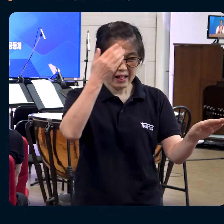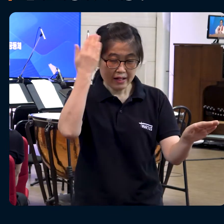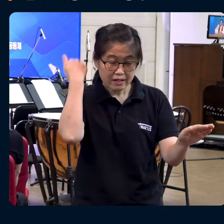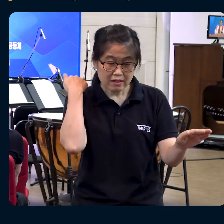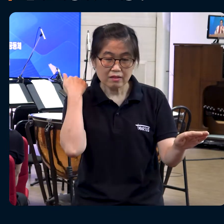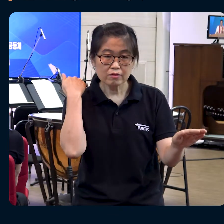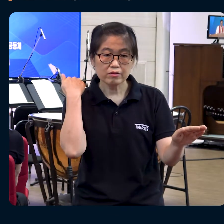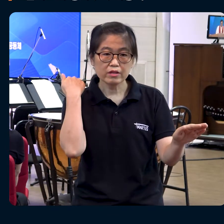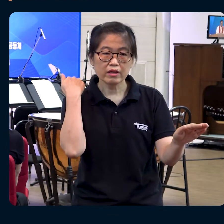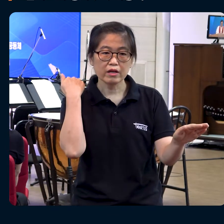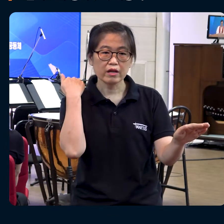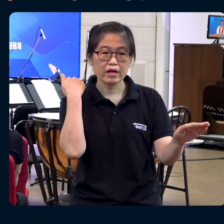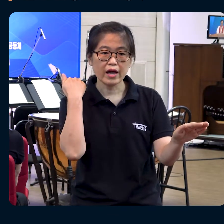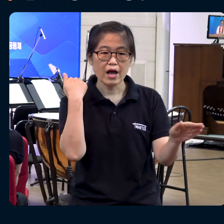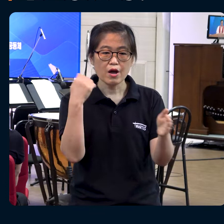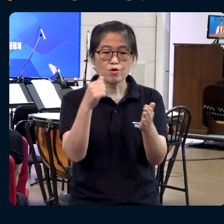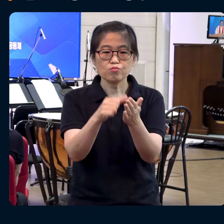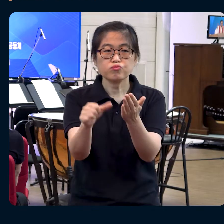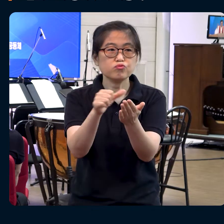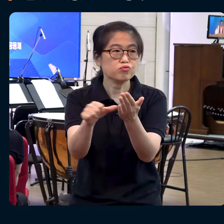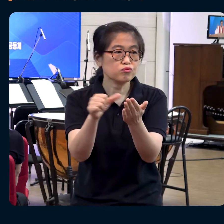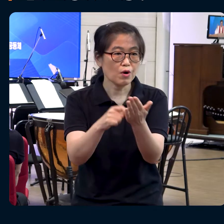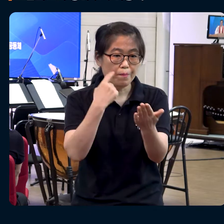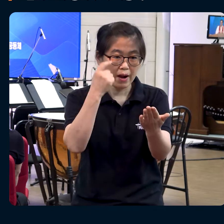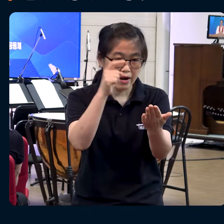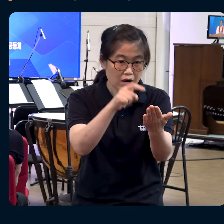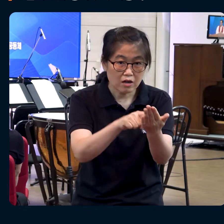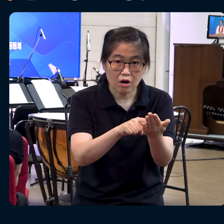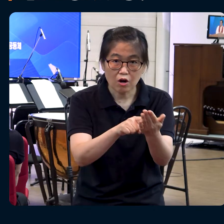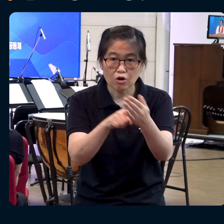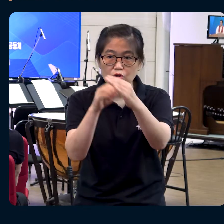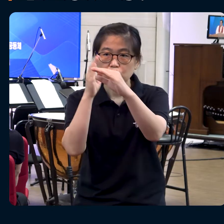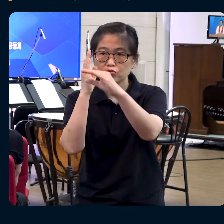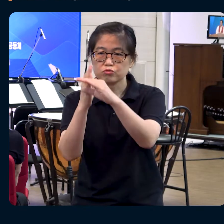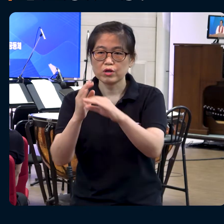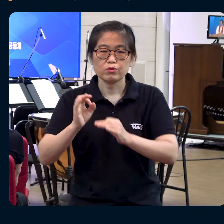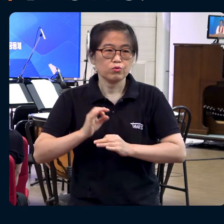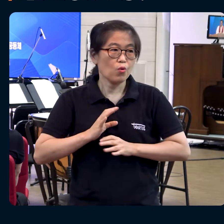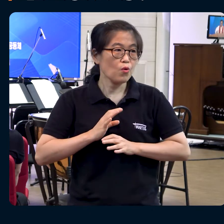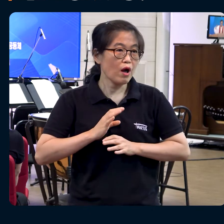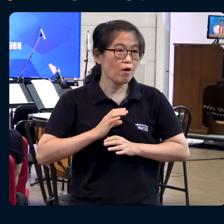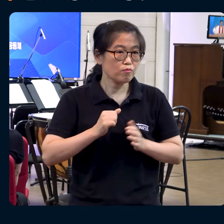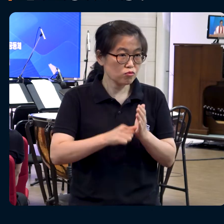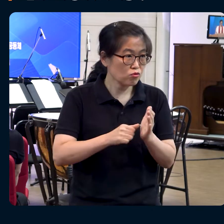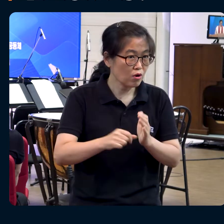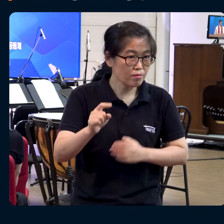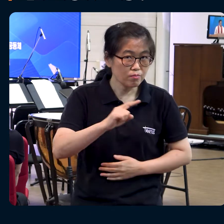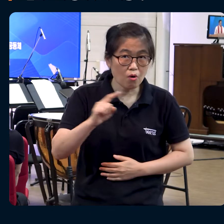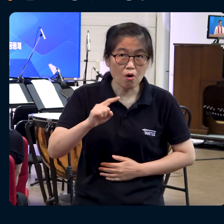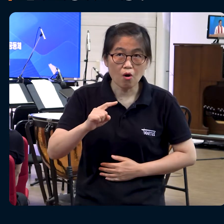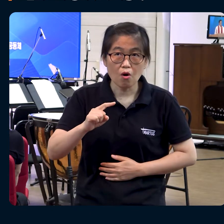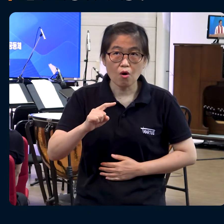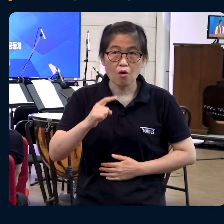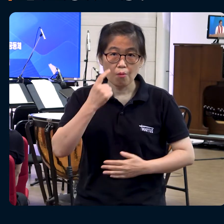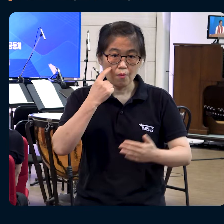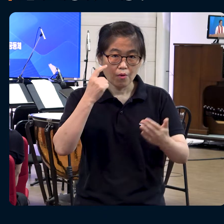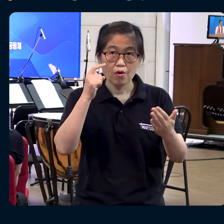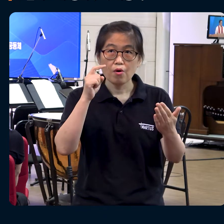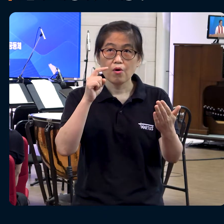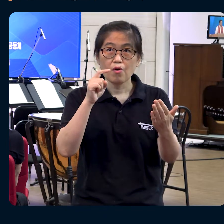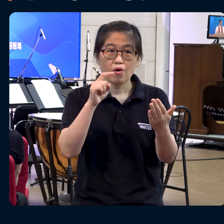아시리아의 그 유적 발굴을 쭉 하는 가운데 거기서 굉장히 놀라운 걸 하나 발견하게 됐는데 뭐냐, 발굴을 하다